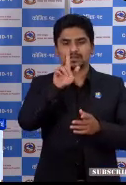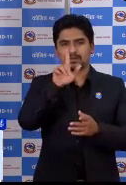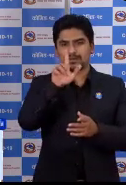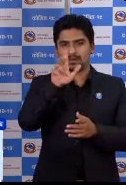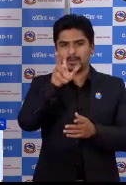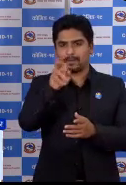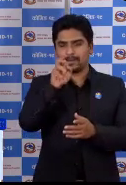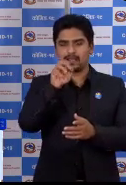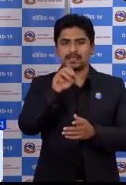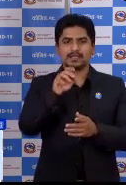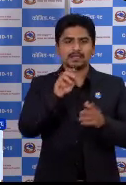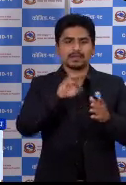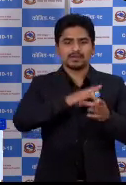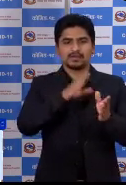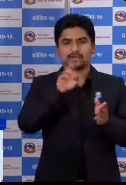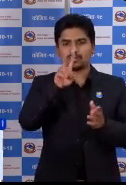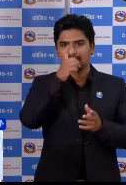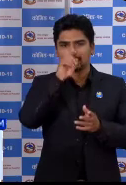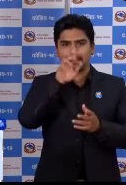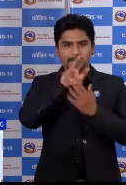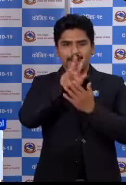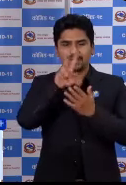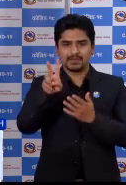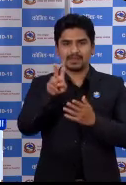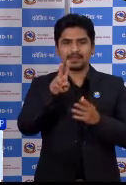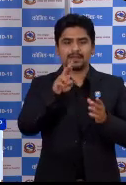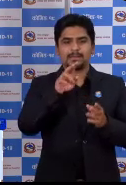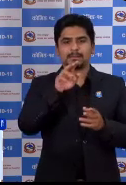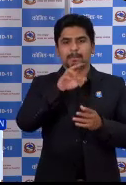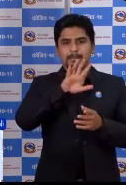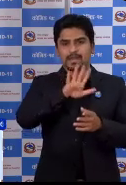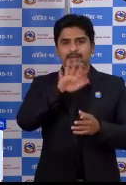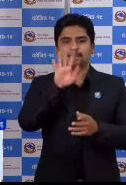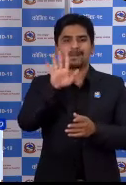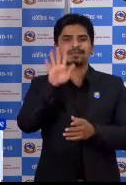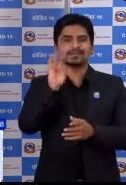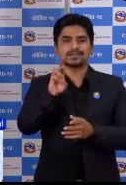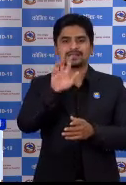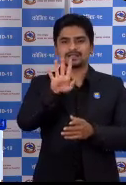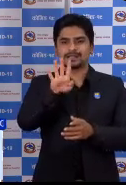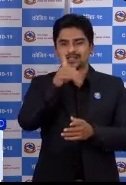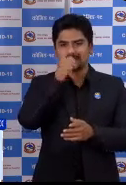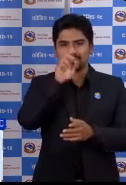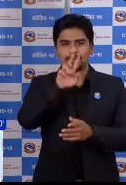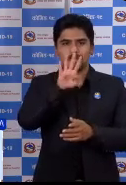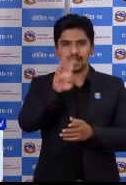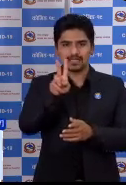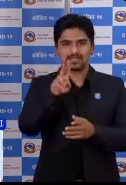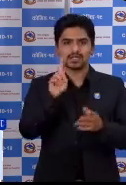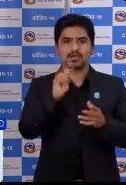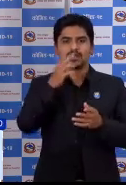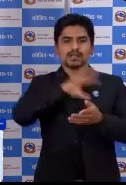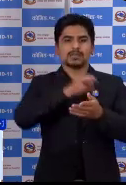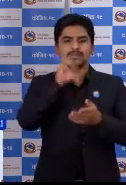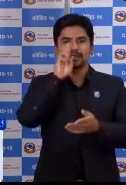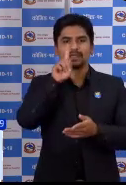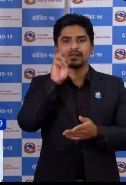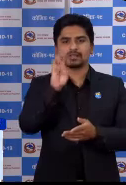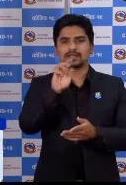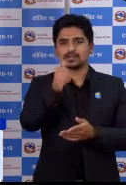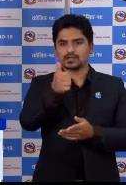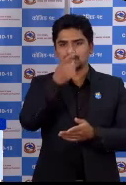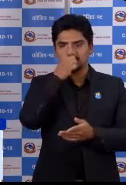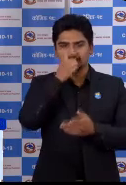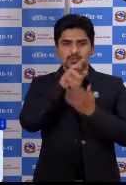साथै हालसम्म जारी गरिएका हस्तलिखित र अनलाइन सबै पासहरूलाई बुधबारदेखि लागू हुने गरी